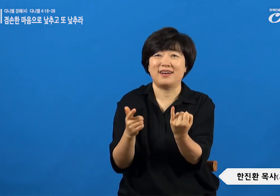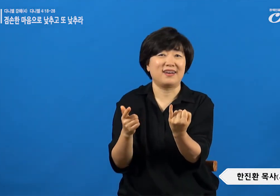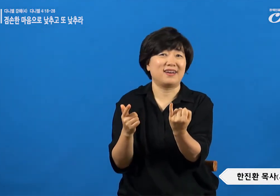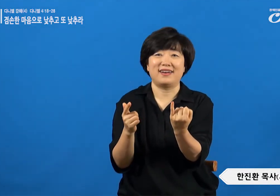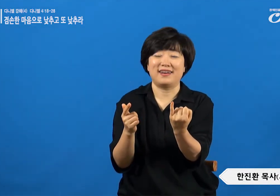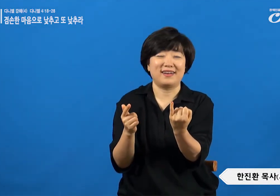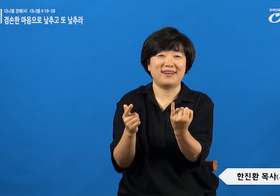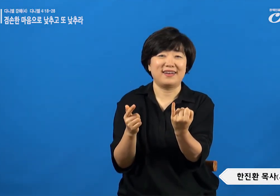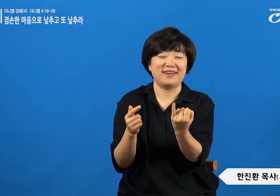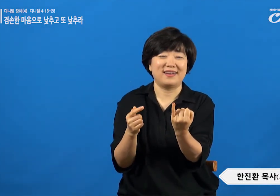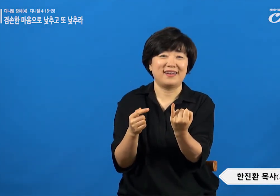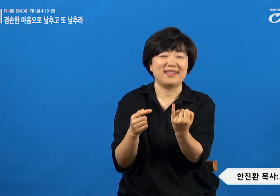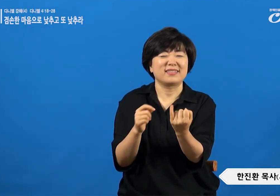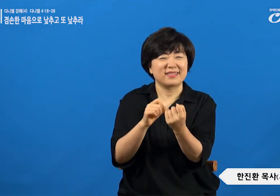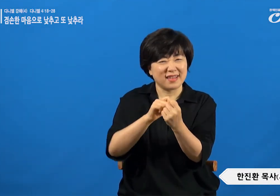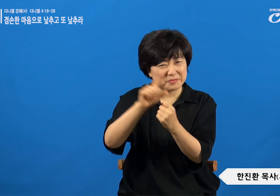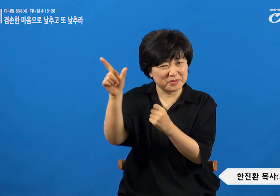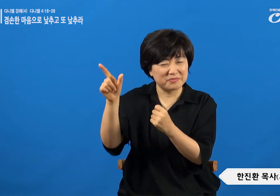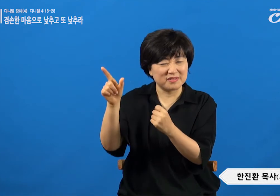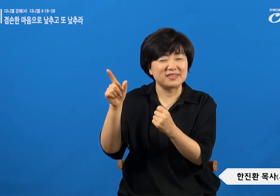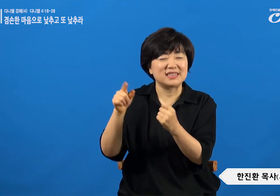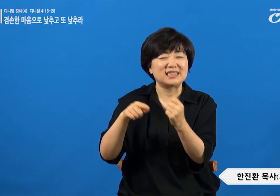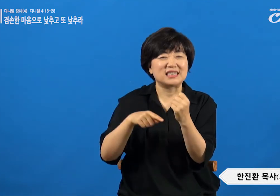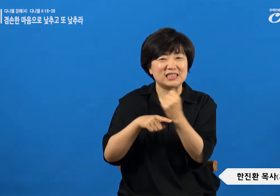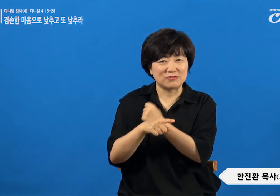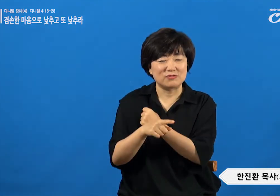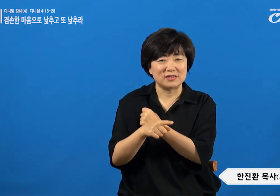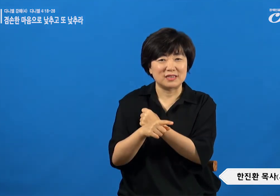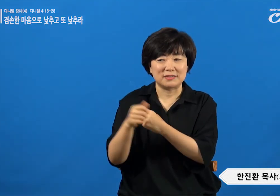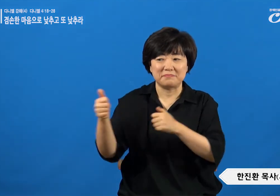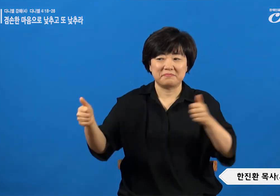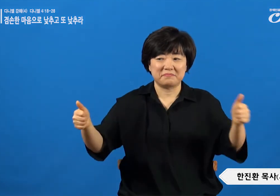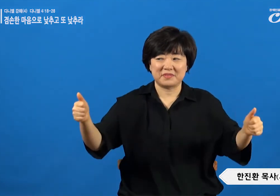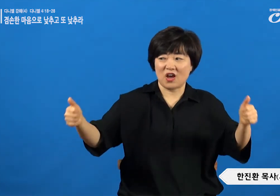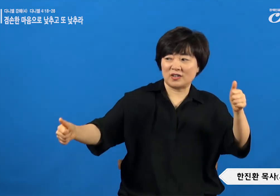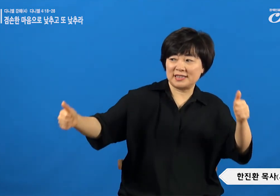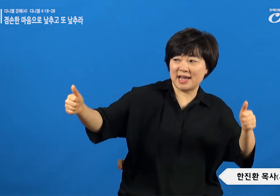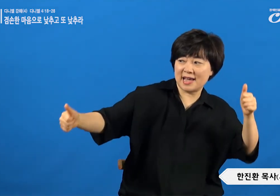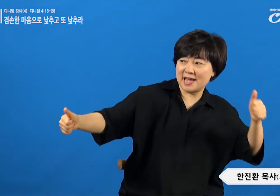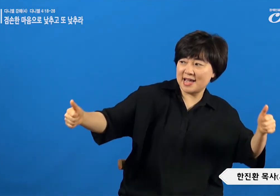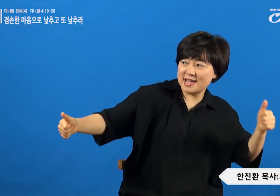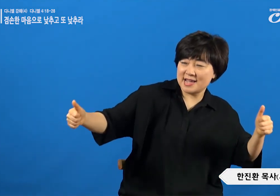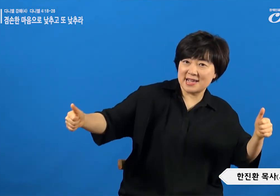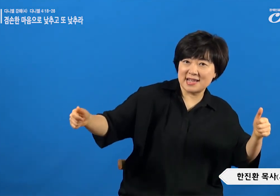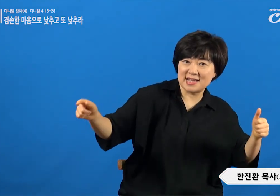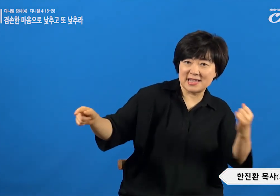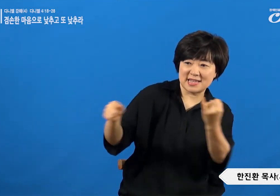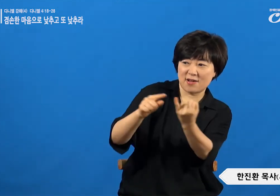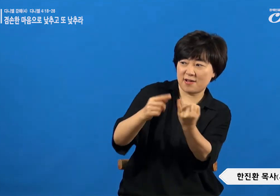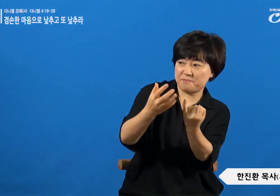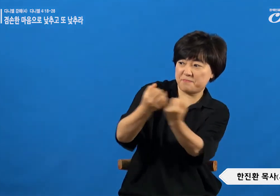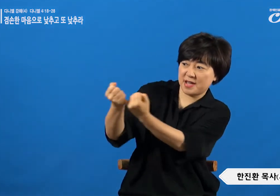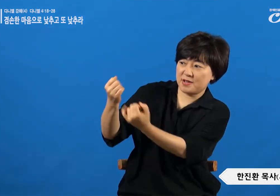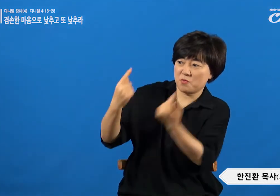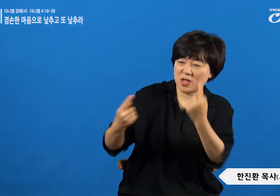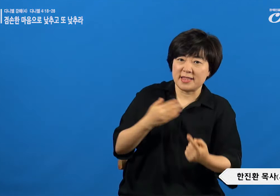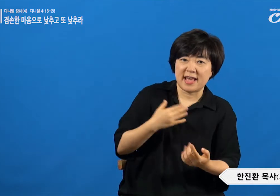그럴 수도 있겠지만은, 그러나 대부분의 경우는 자기가 경쟁해서 이기고 싶은